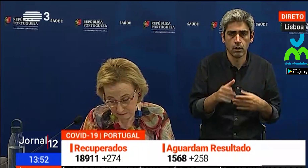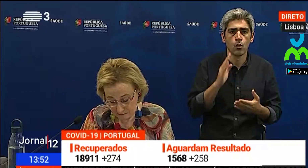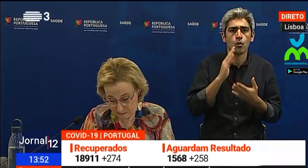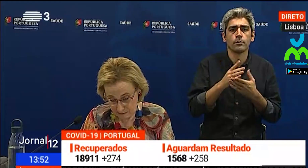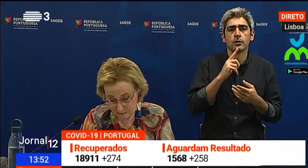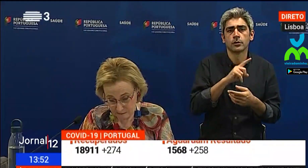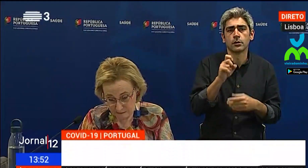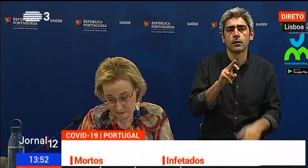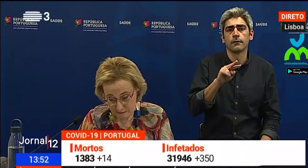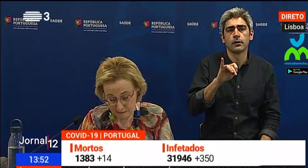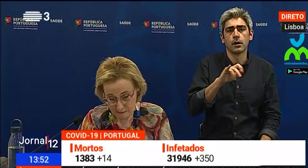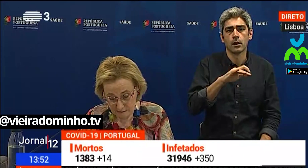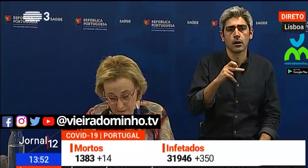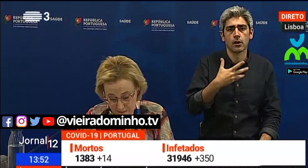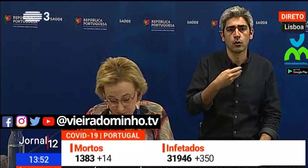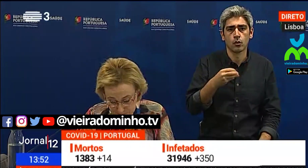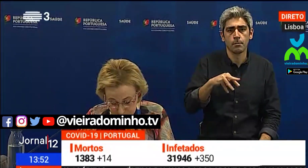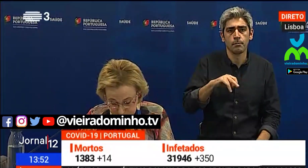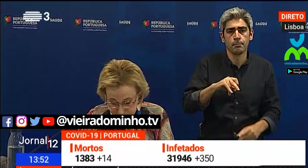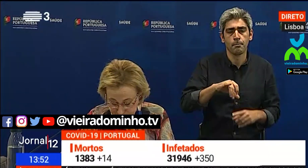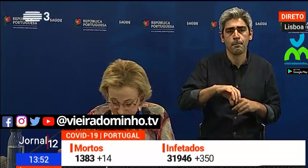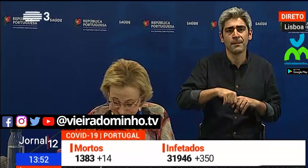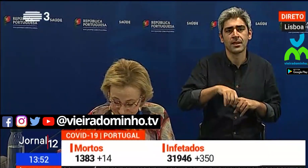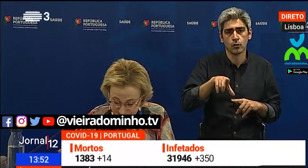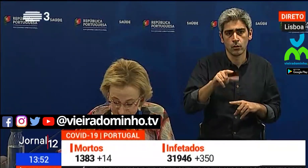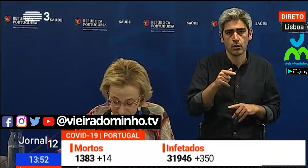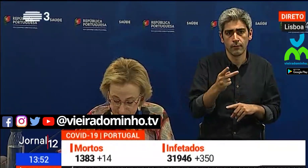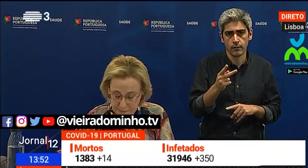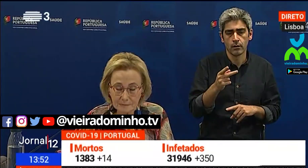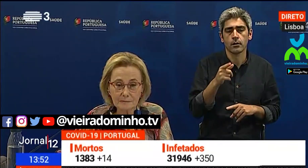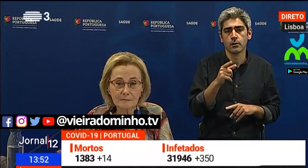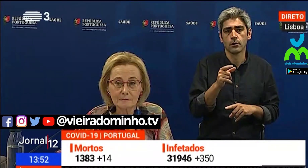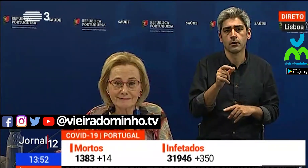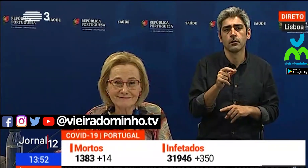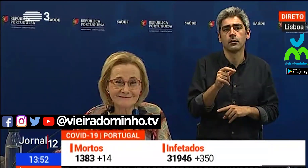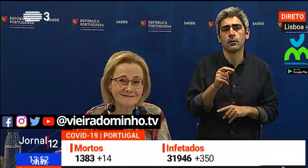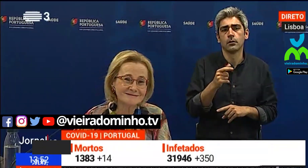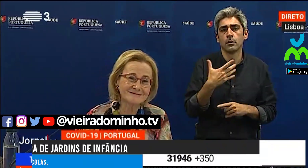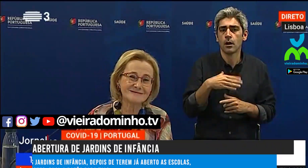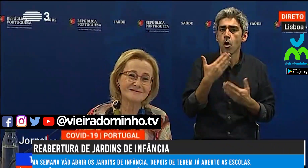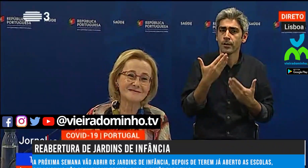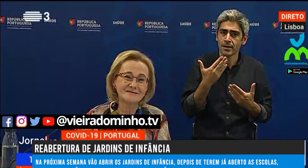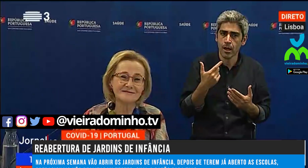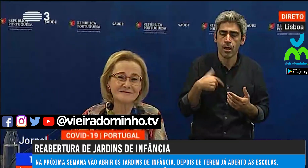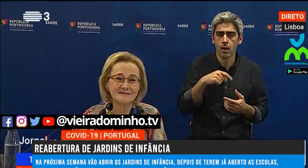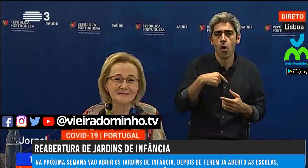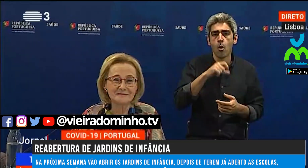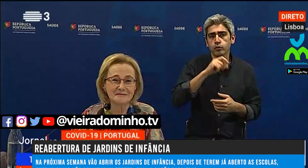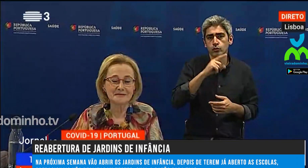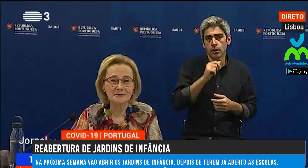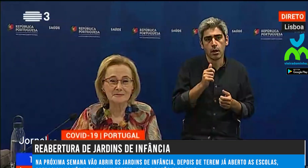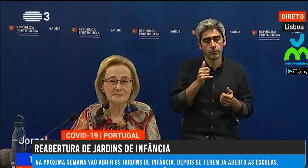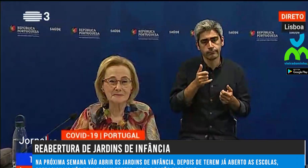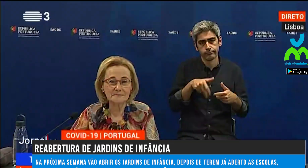Vieira, Domingo TV. Boa tarde a todos. Paulo Magalhães da Vieira Domingo TV e desde já obrigado pela oportunidade. Na